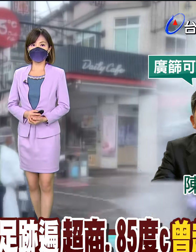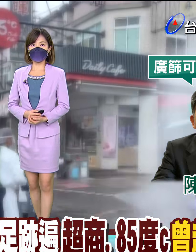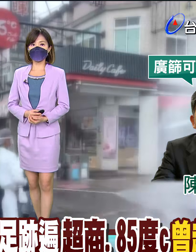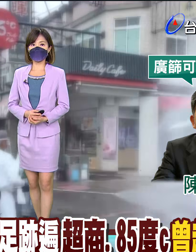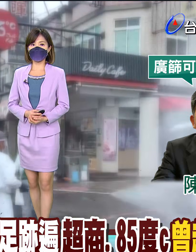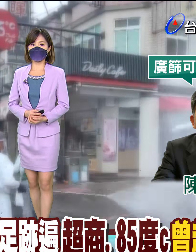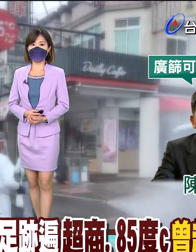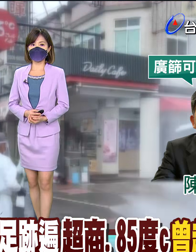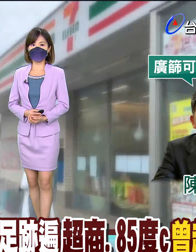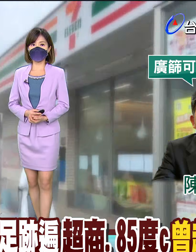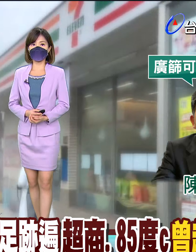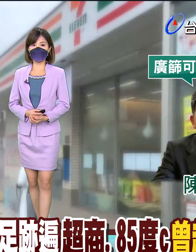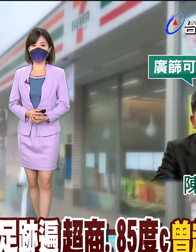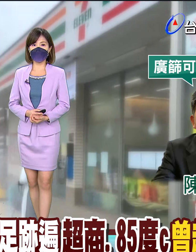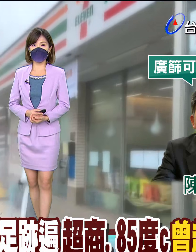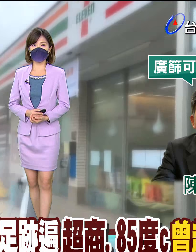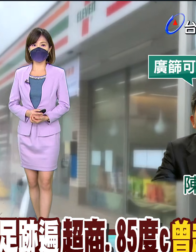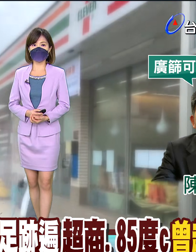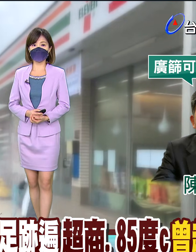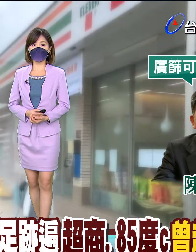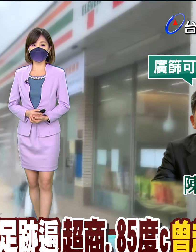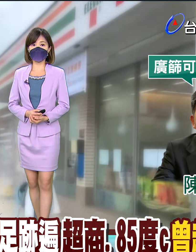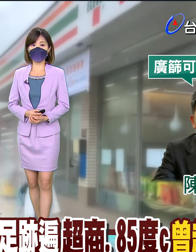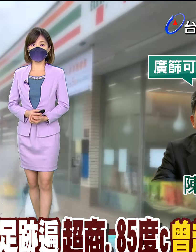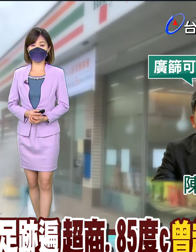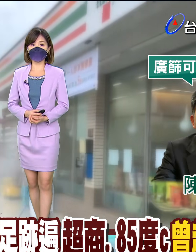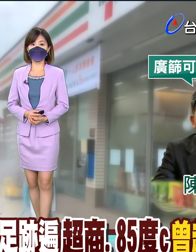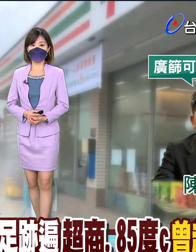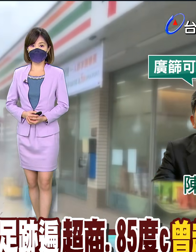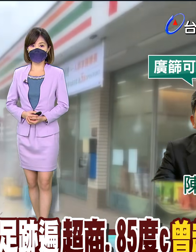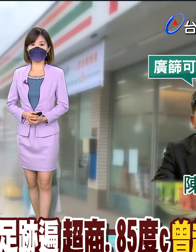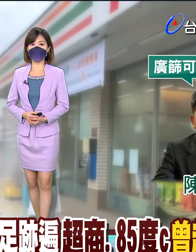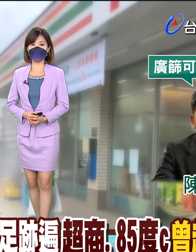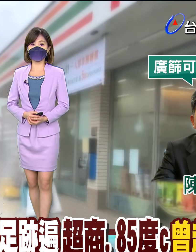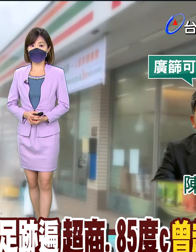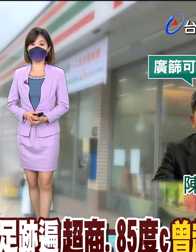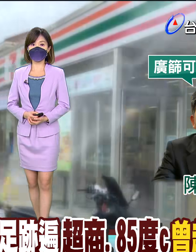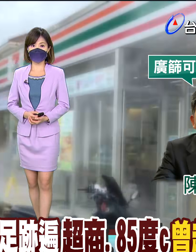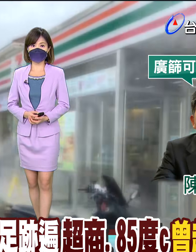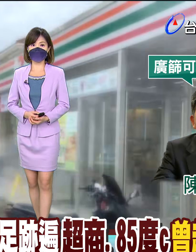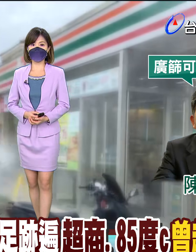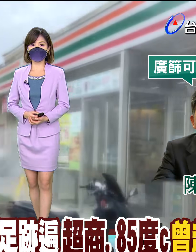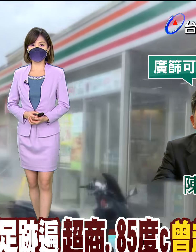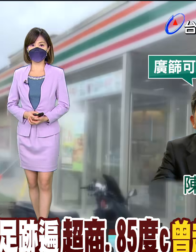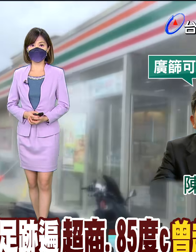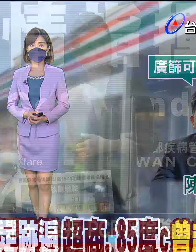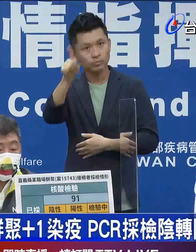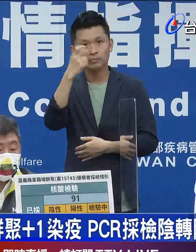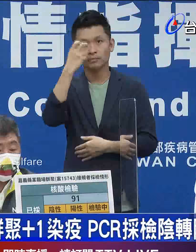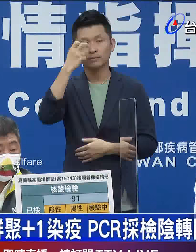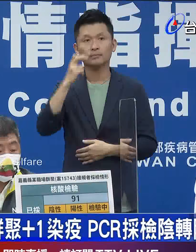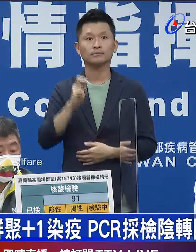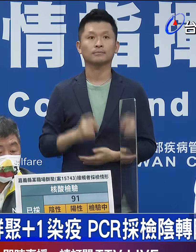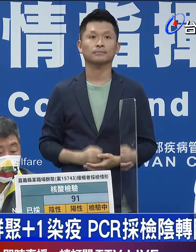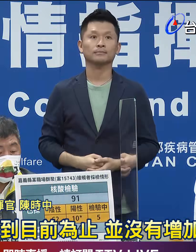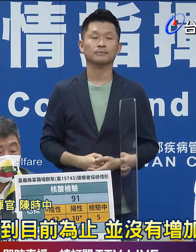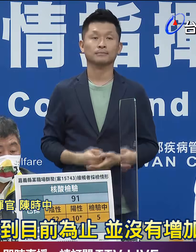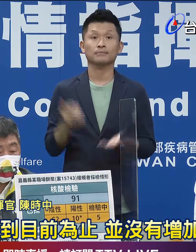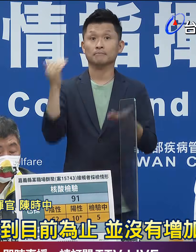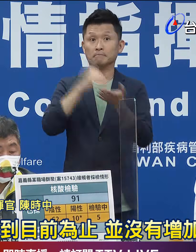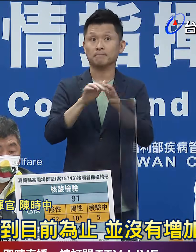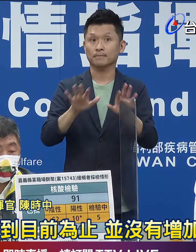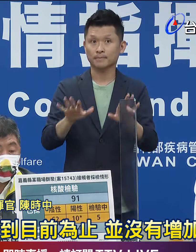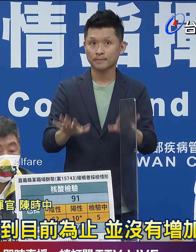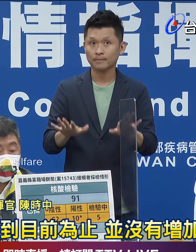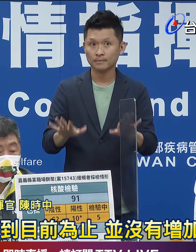迹，透过县市的合作，目前框列4名接触者，希望可以早日控制疫情。 好，所以到目前为